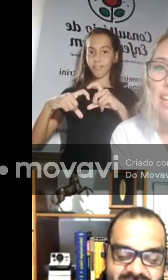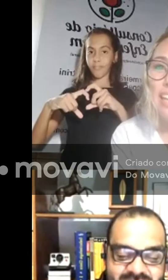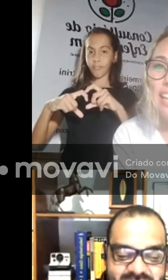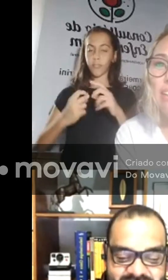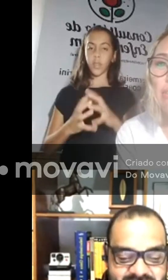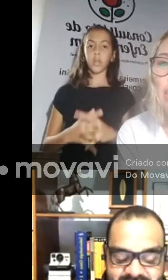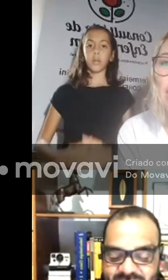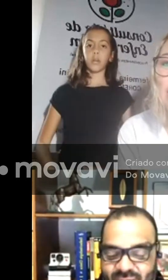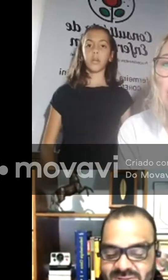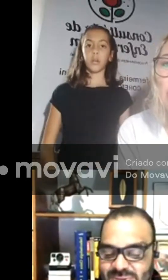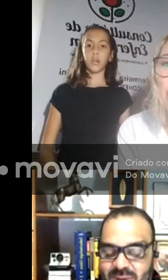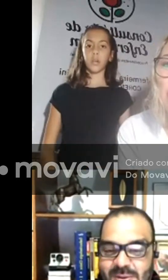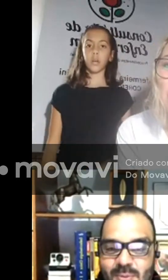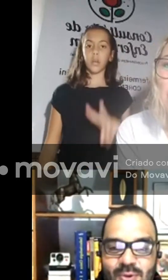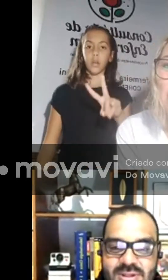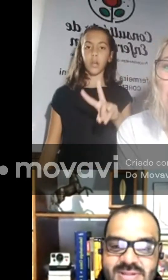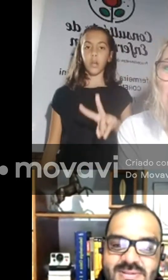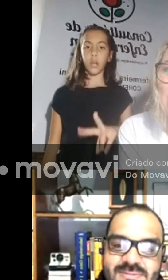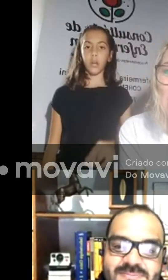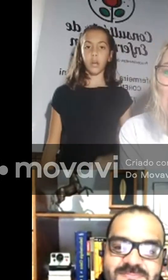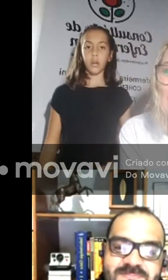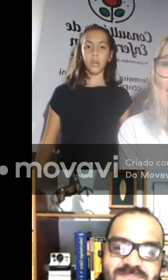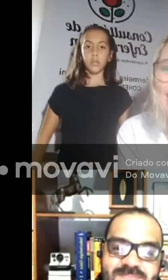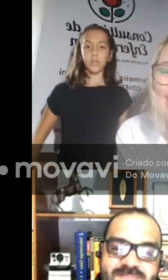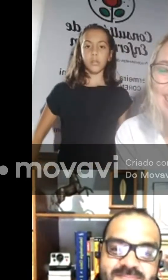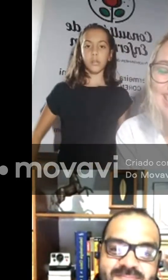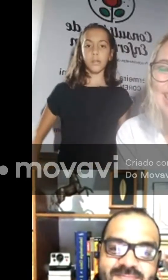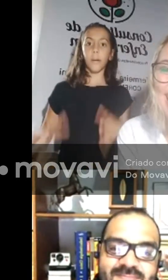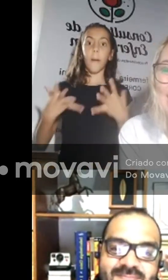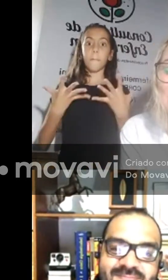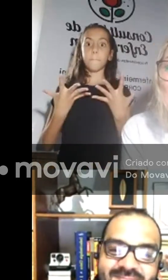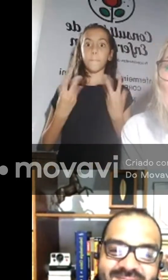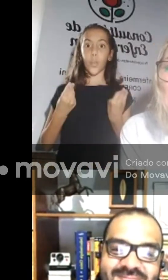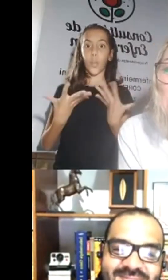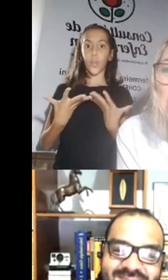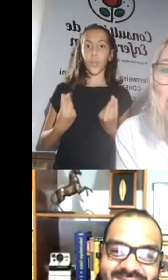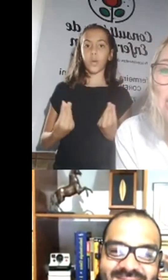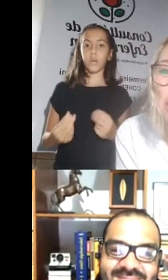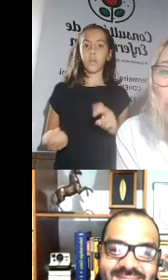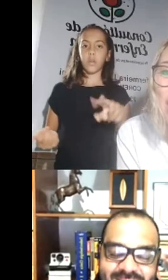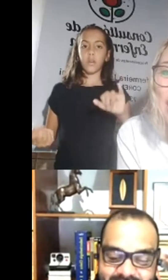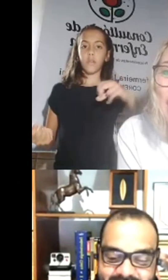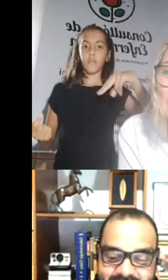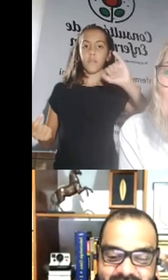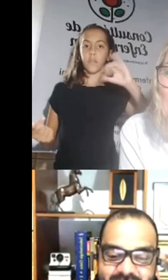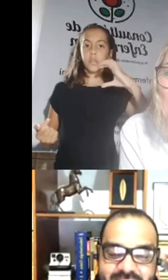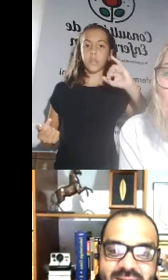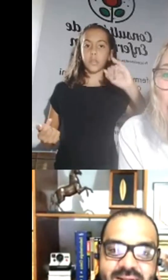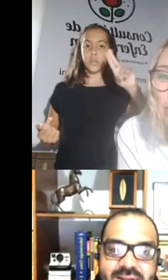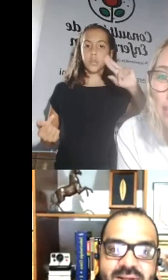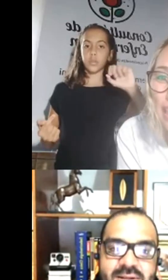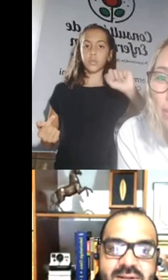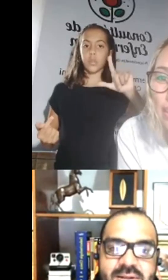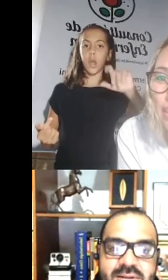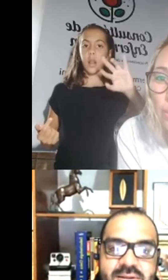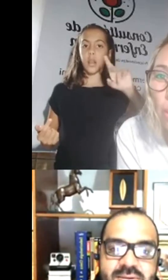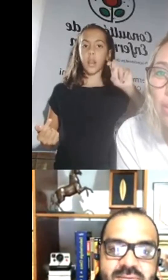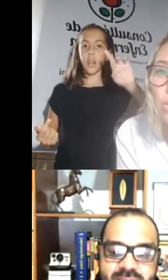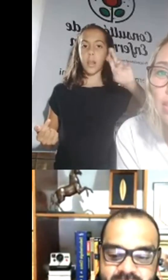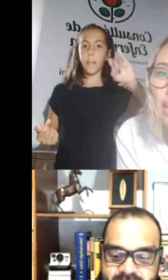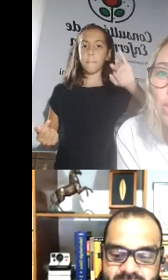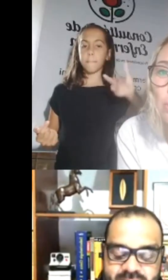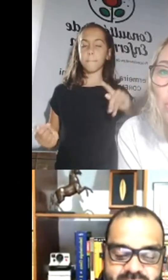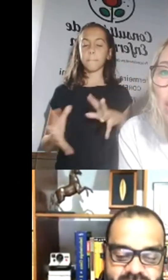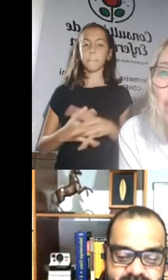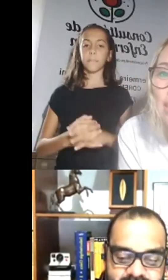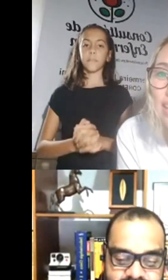Sim, existe falsos magros, muitos. Exato. Vinícius da Bioanálise, ele tem perguntado aqui, como